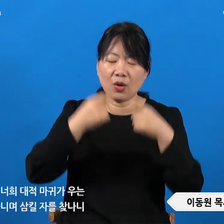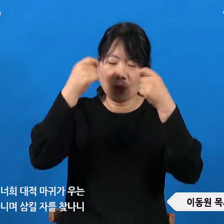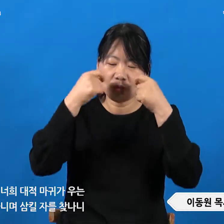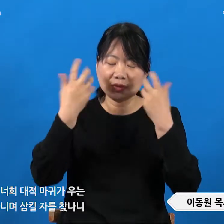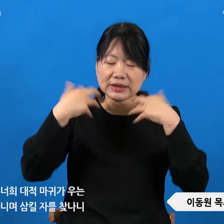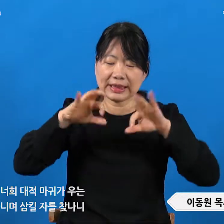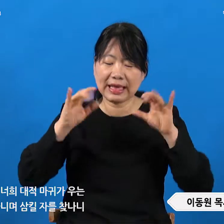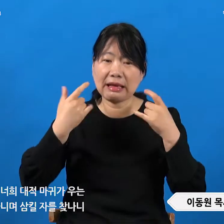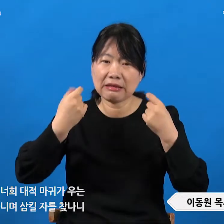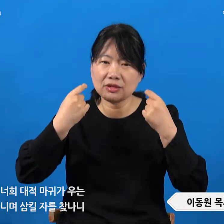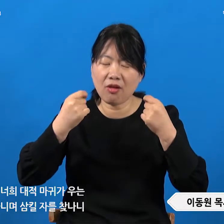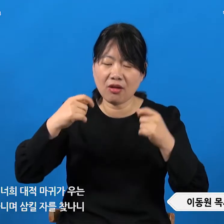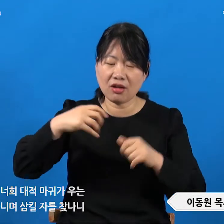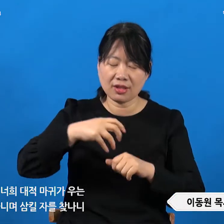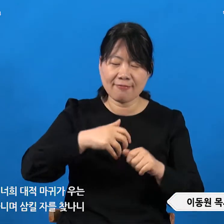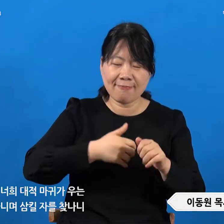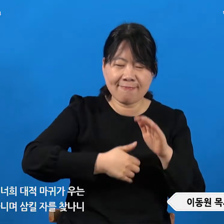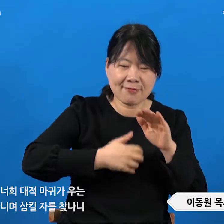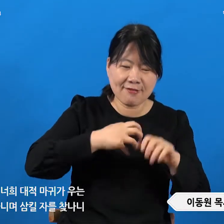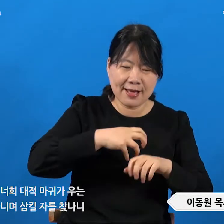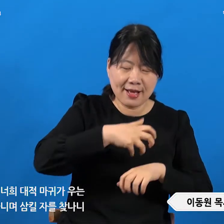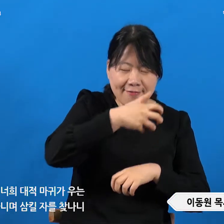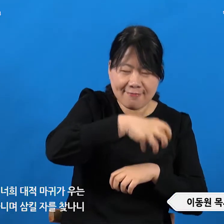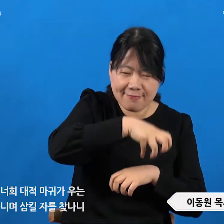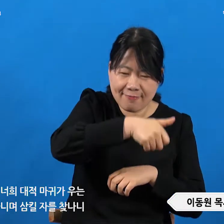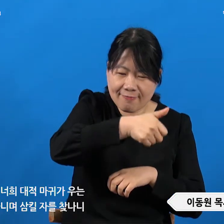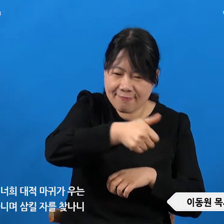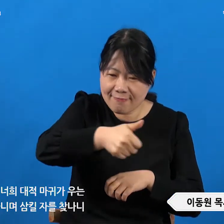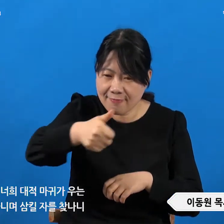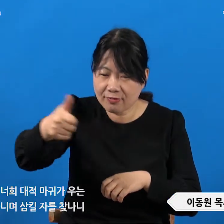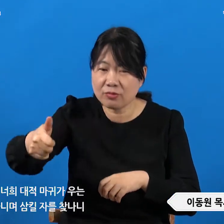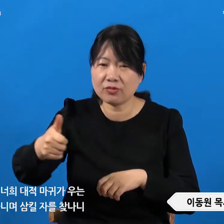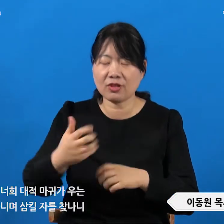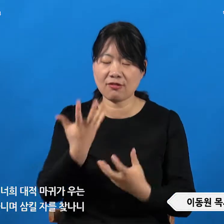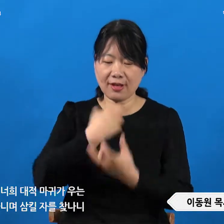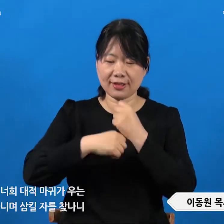우는 사자같이 두루다니며 삼킬 자를 찾나니.